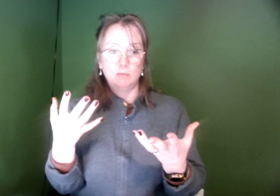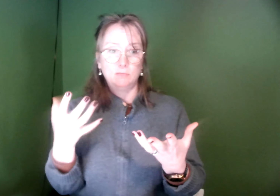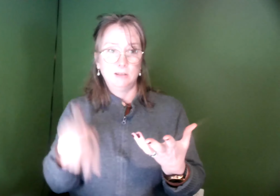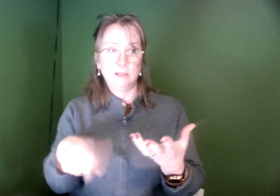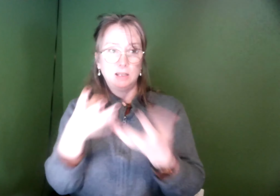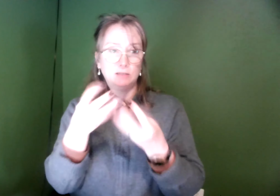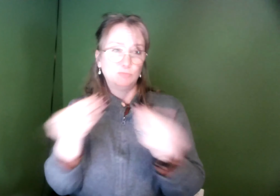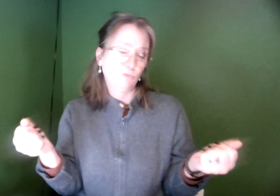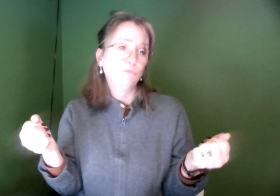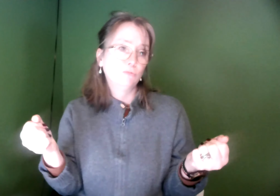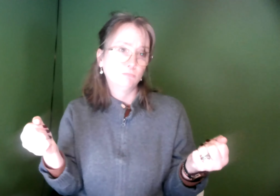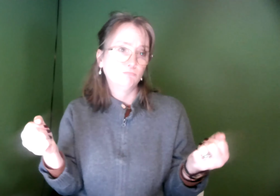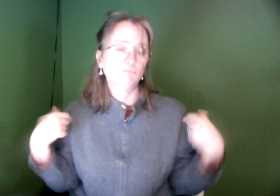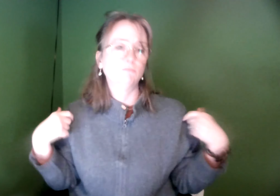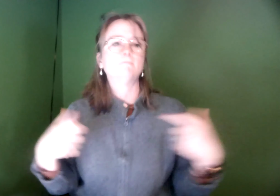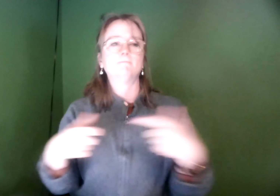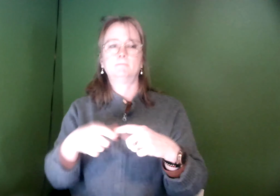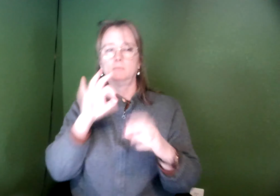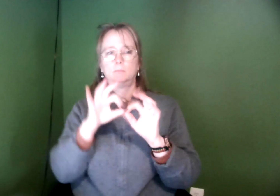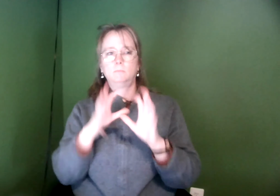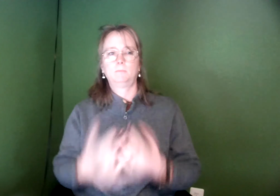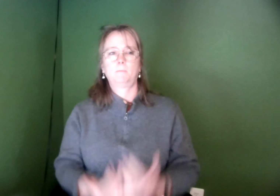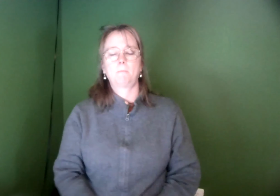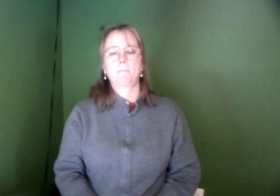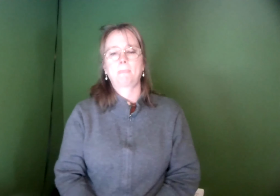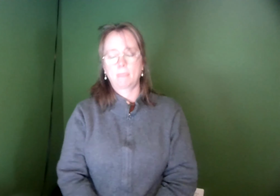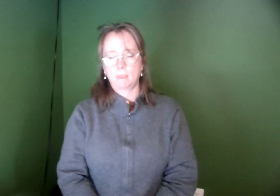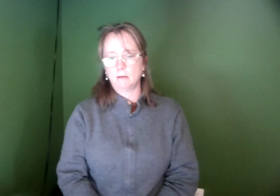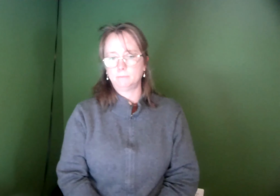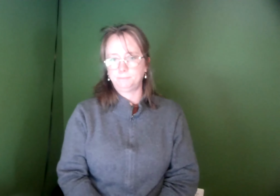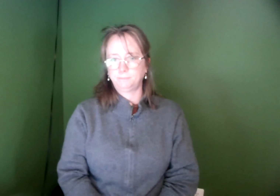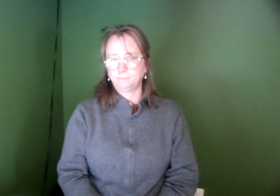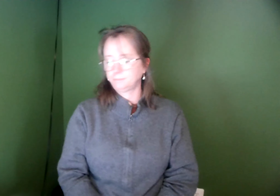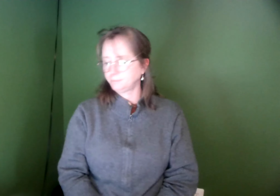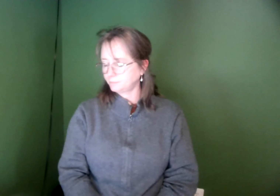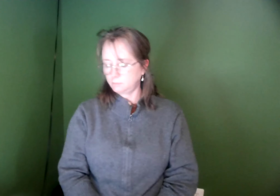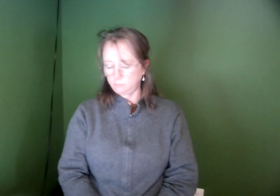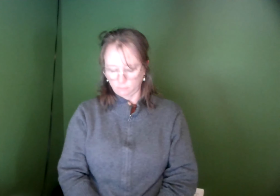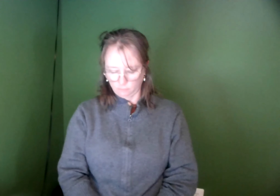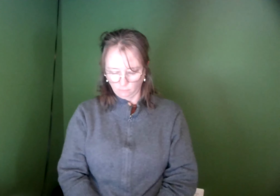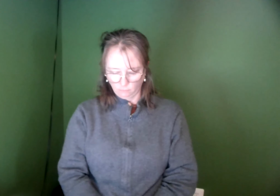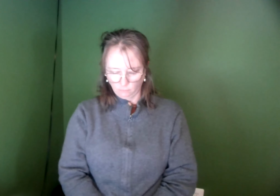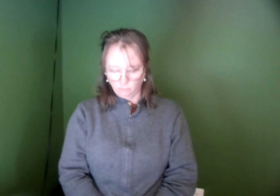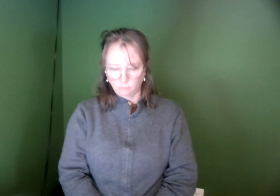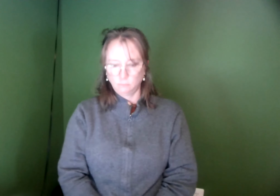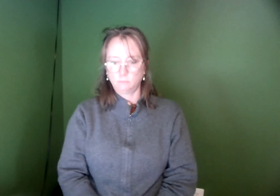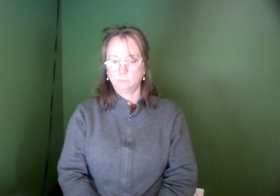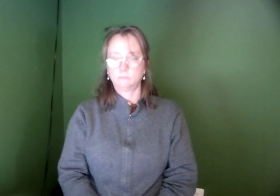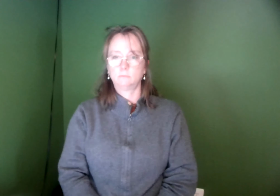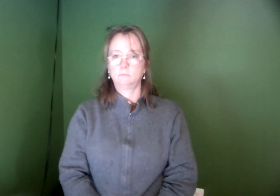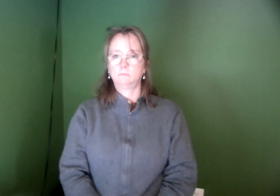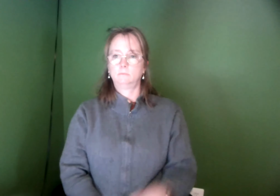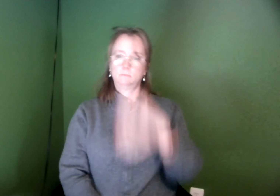esta conversación sobre las soluciones, no quiero que se nos vaya a escapar la importancia del abuso de sustancias